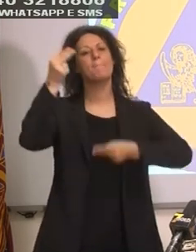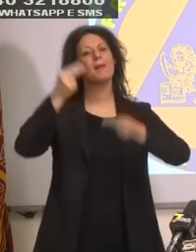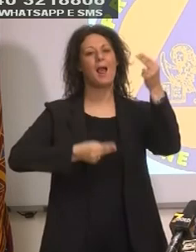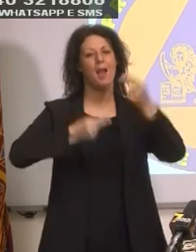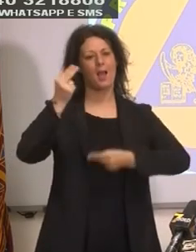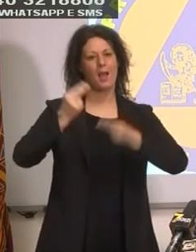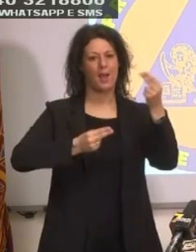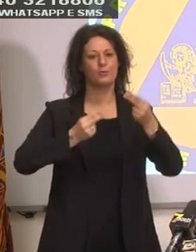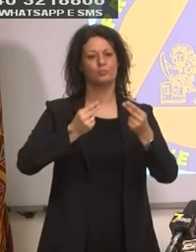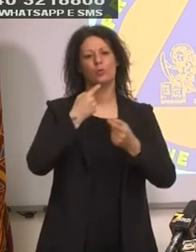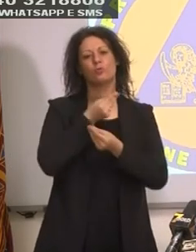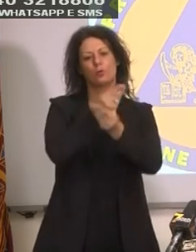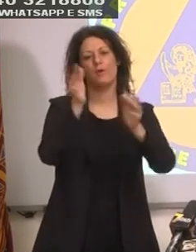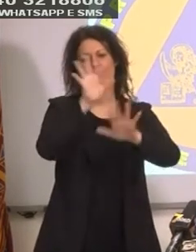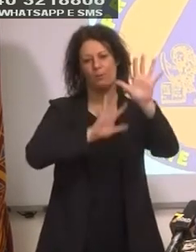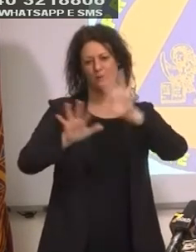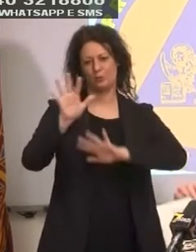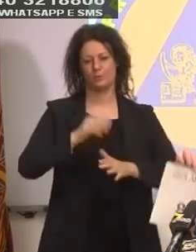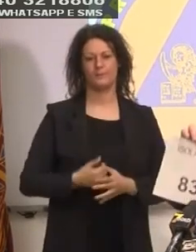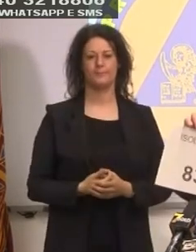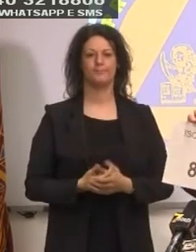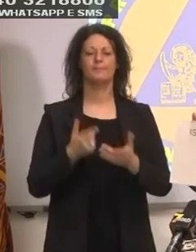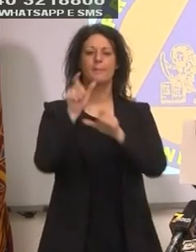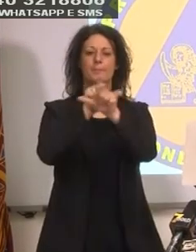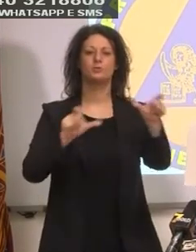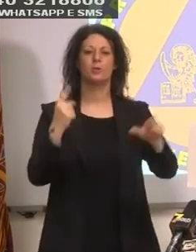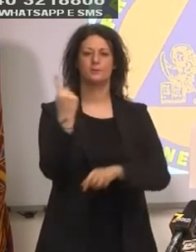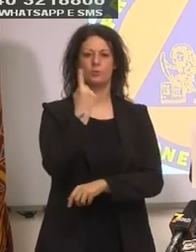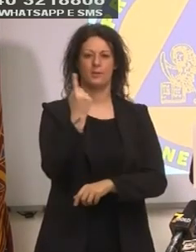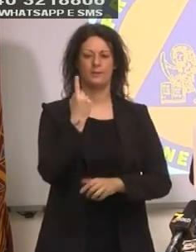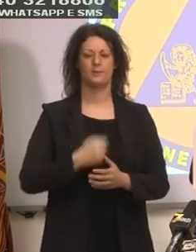sappia chi ha lavorato, cosa hanno fatto, eccetera. Isolamento.